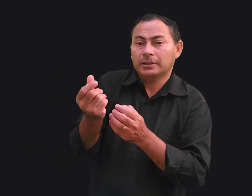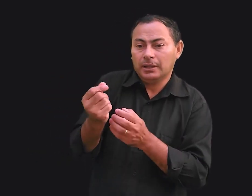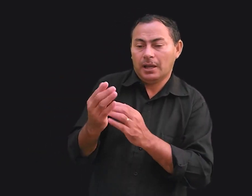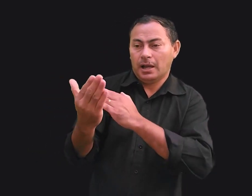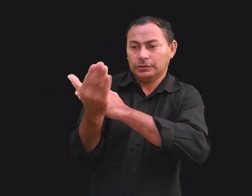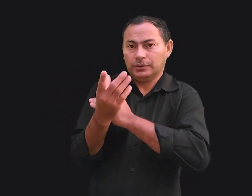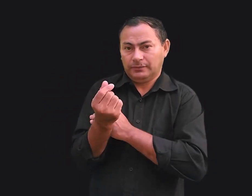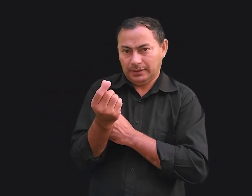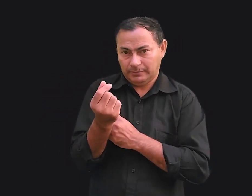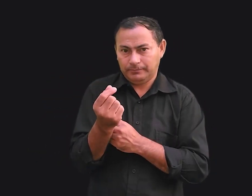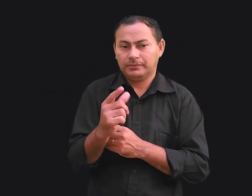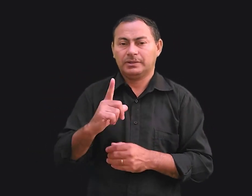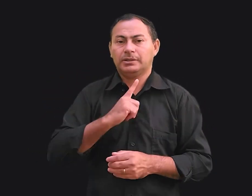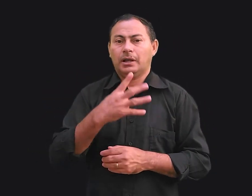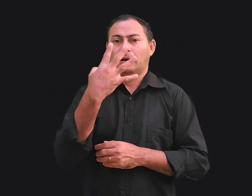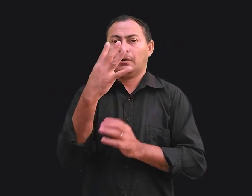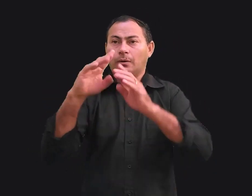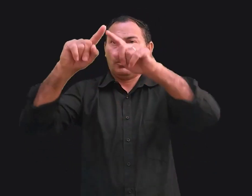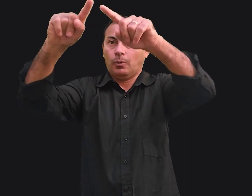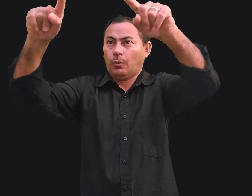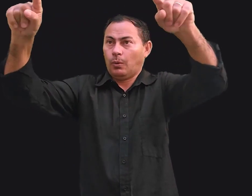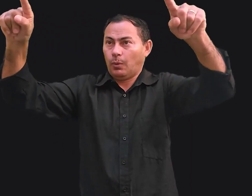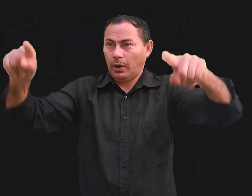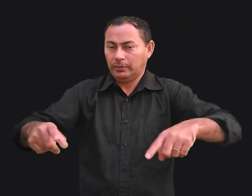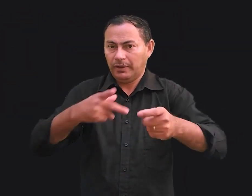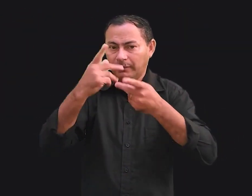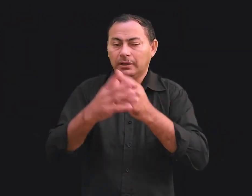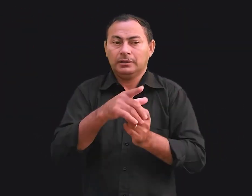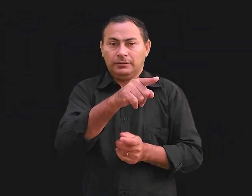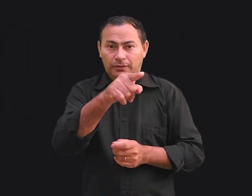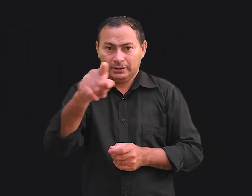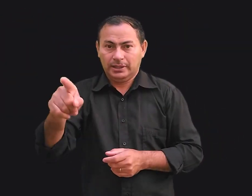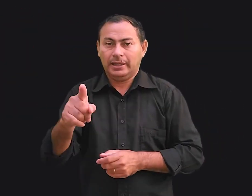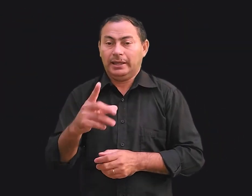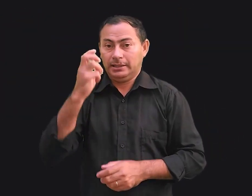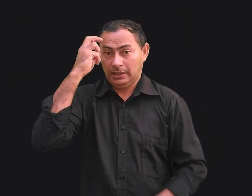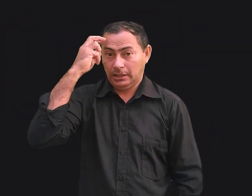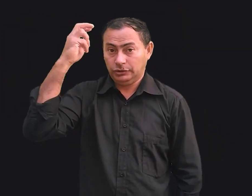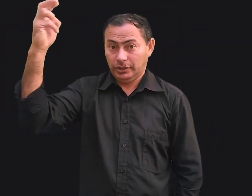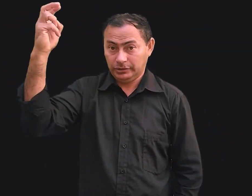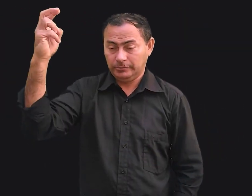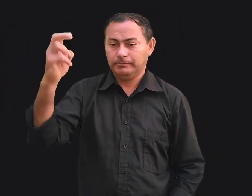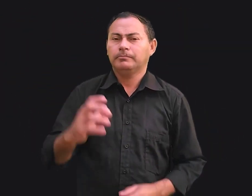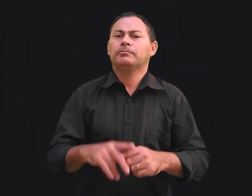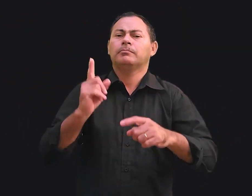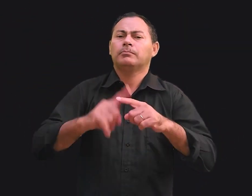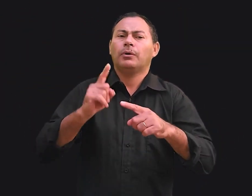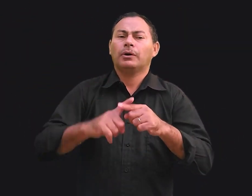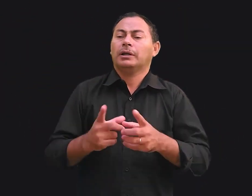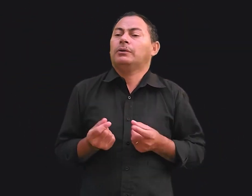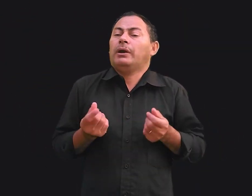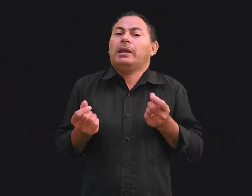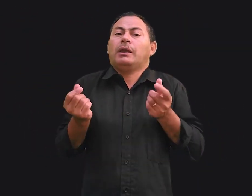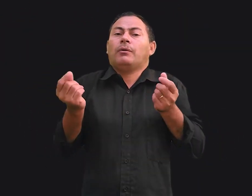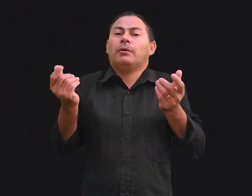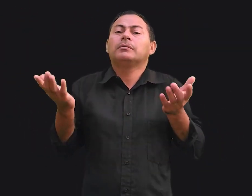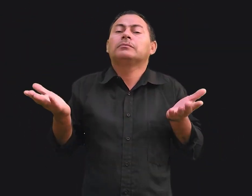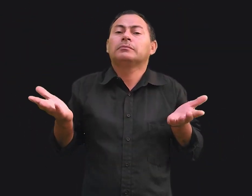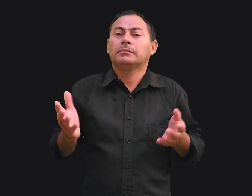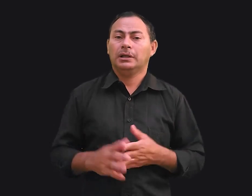a ajuda financeira, havia um quadro com os dizeres, se você é tão inteligente, por que não é rico? E